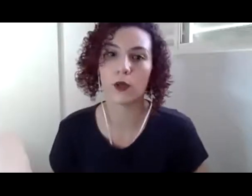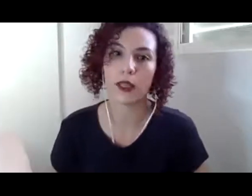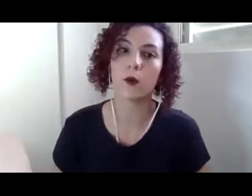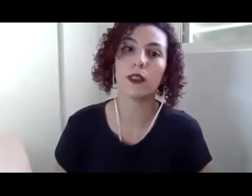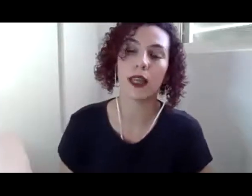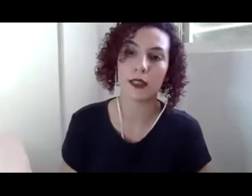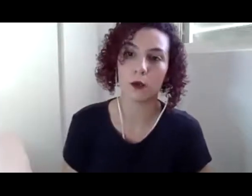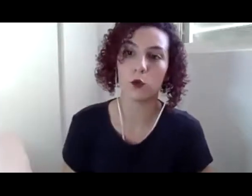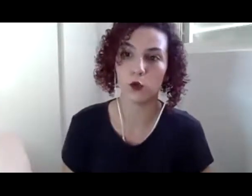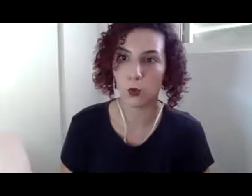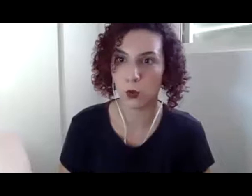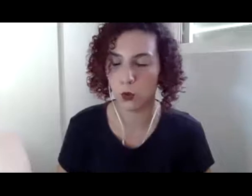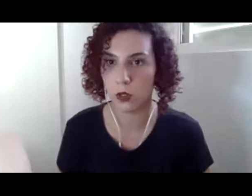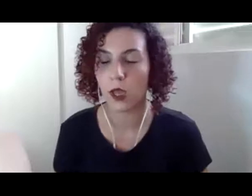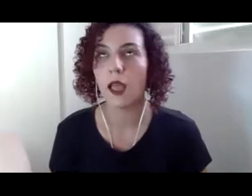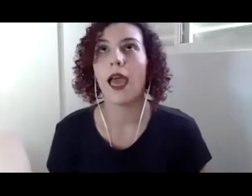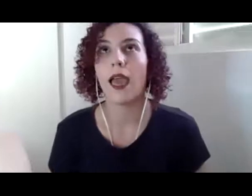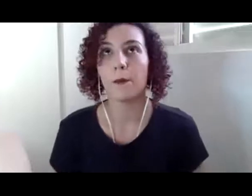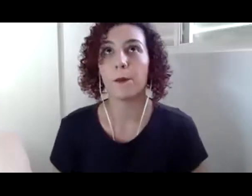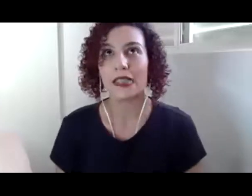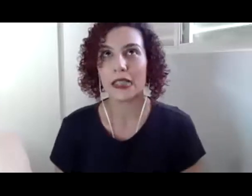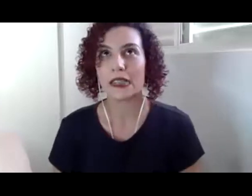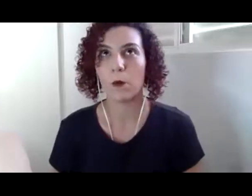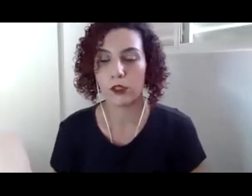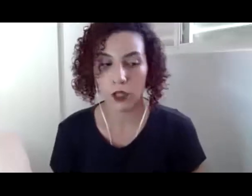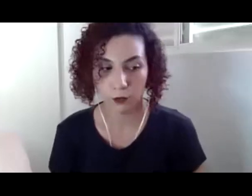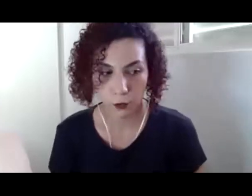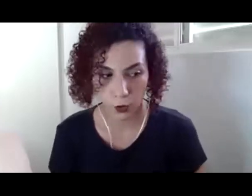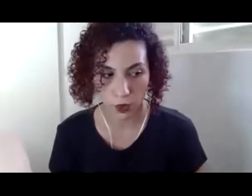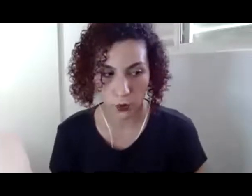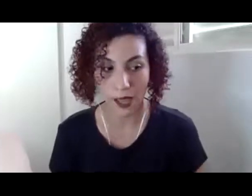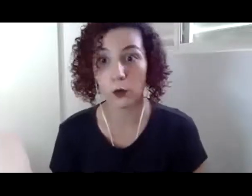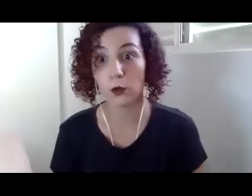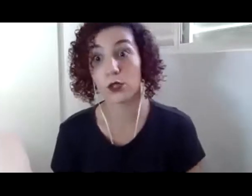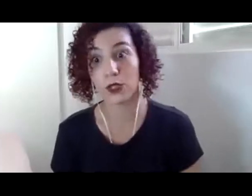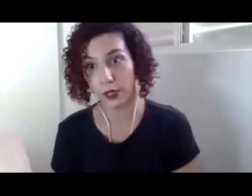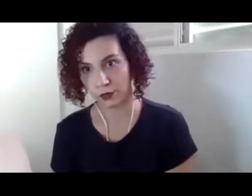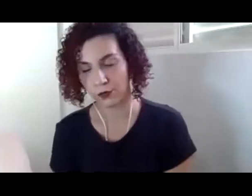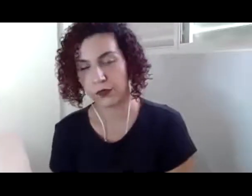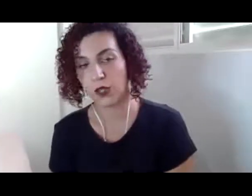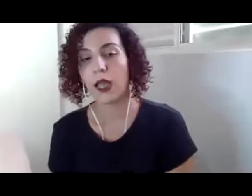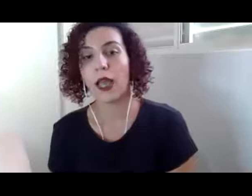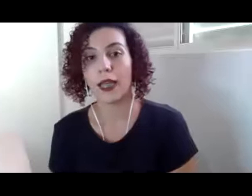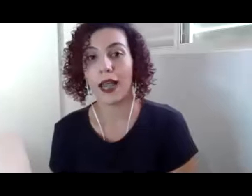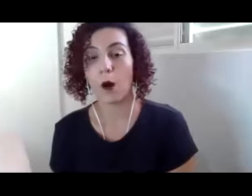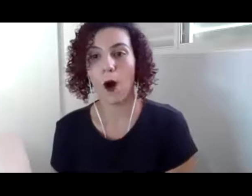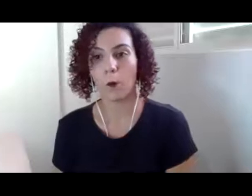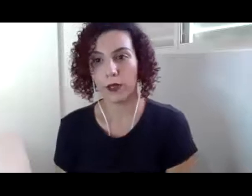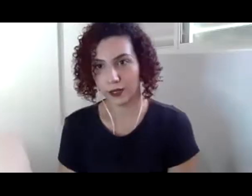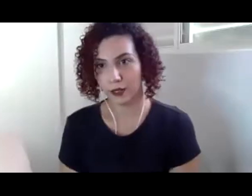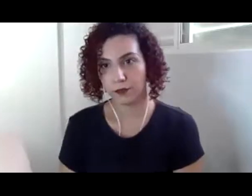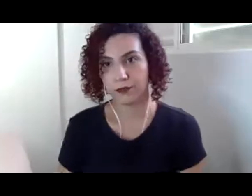Nacional de Educação e Integração dos Surdos. Presencialmente, ela funciona no bairro Cruzeiro, na